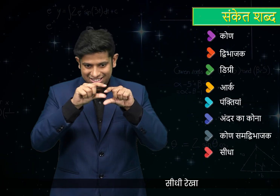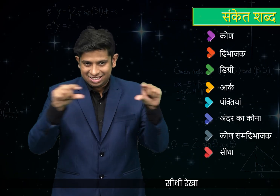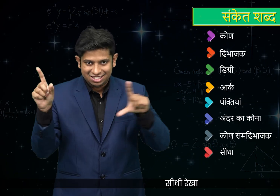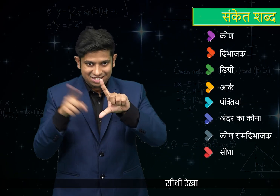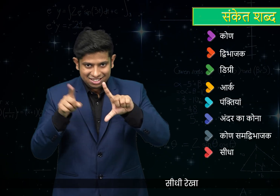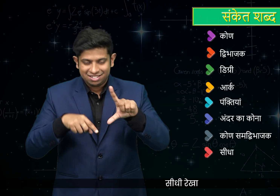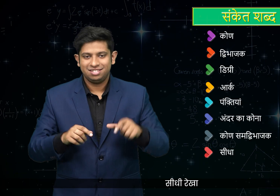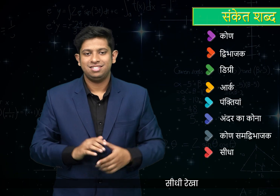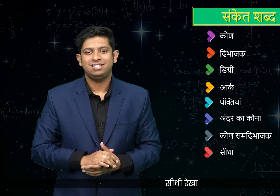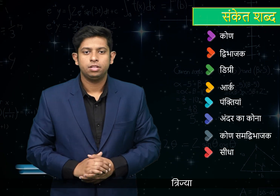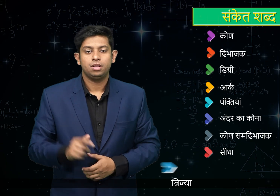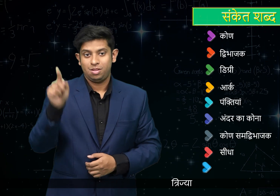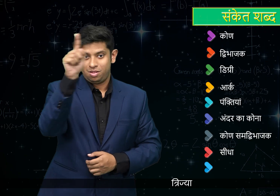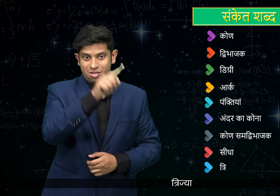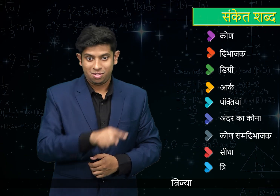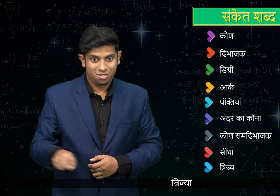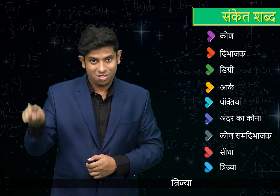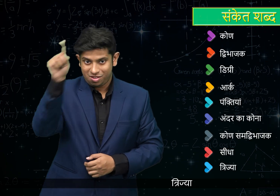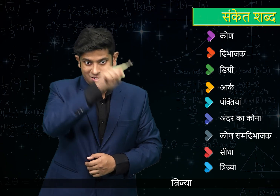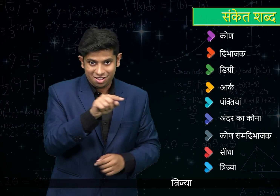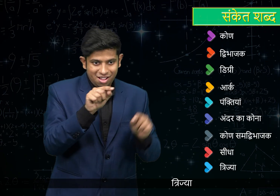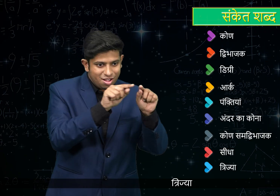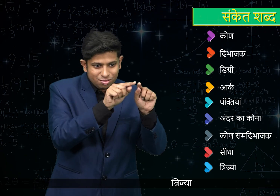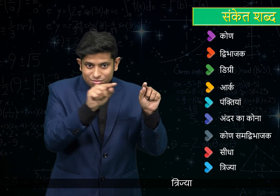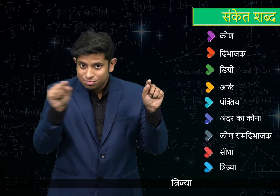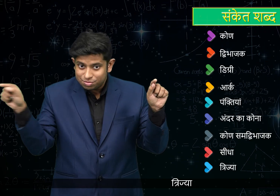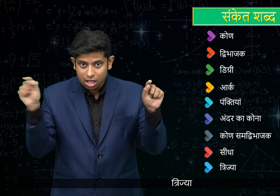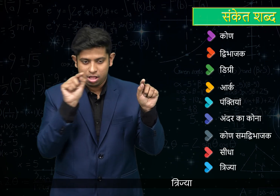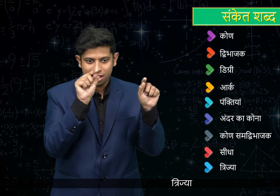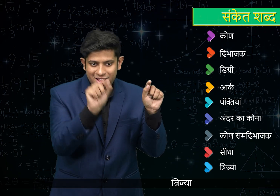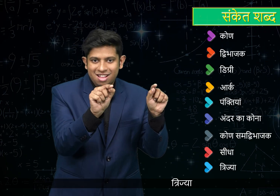सीधी रेखा, त्रिज्या।